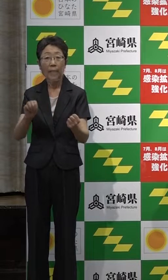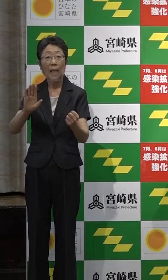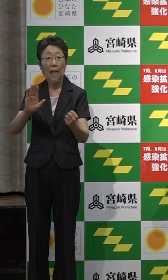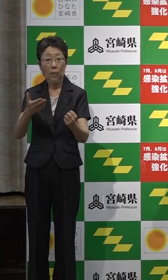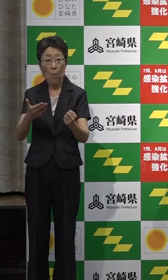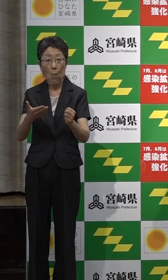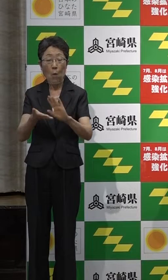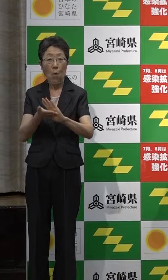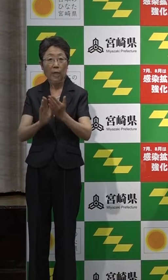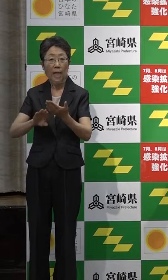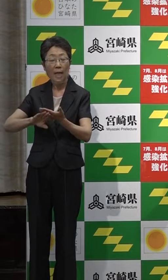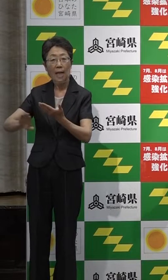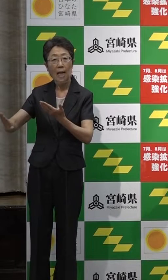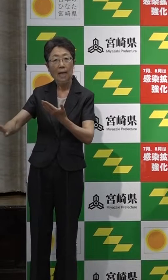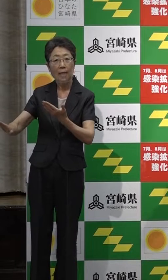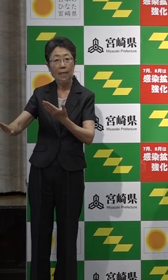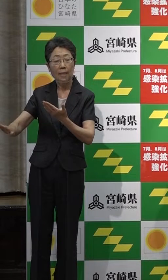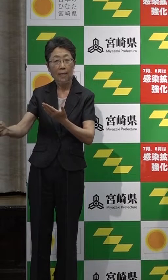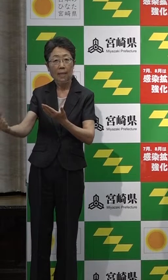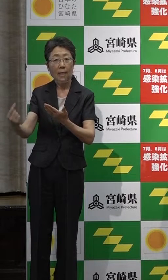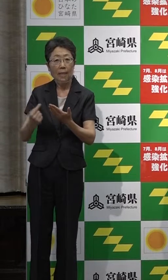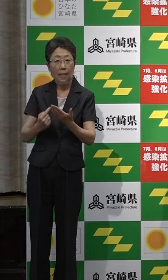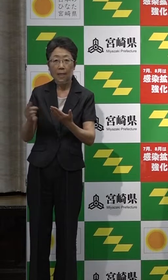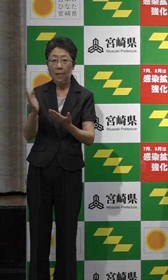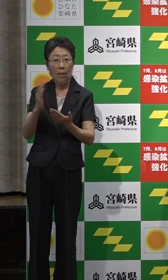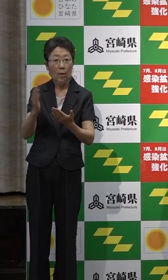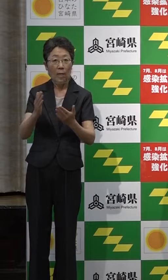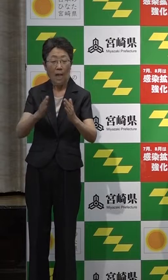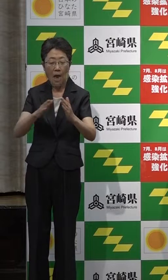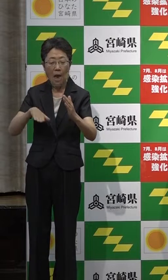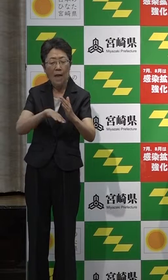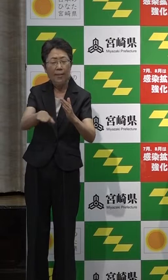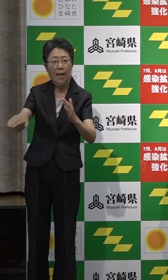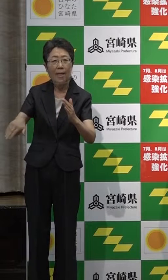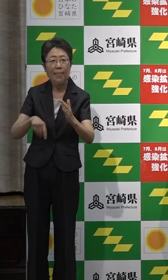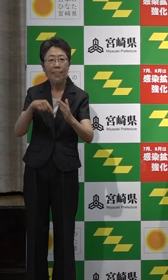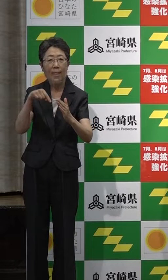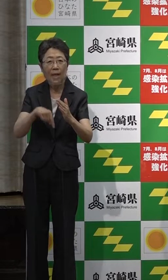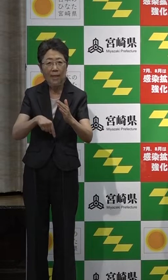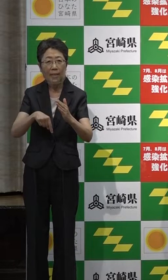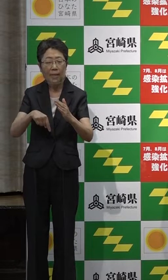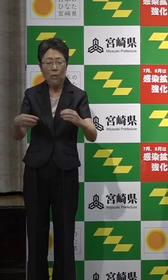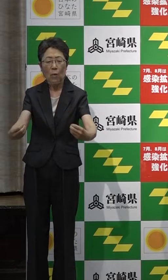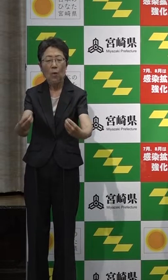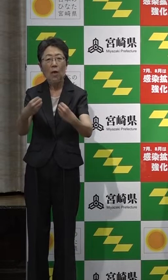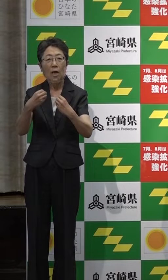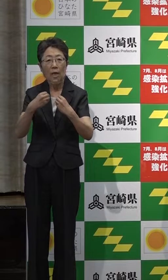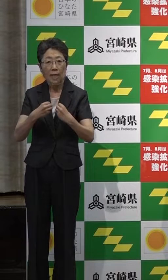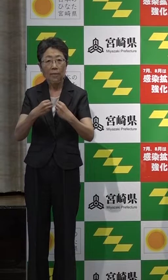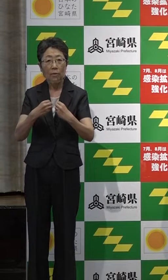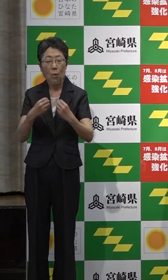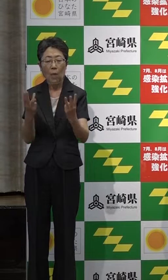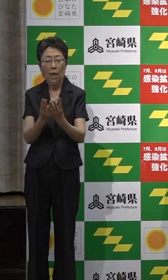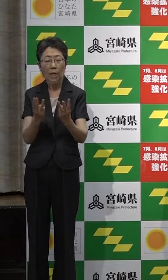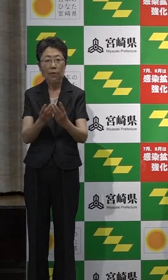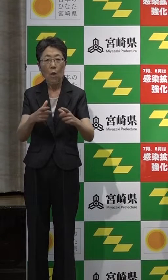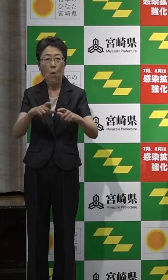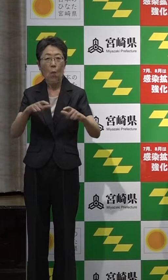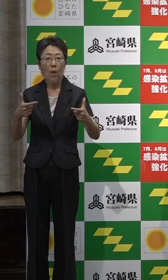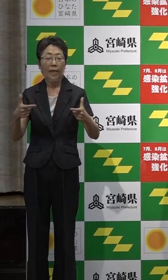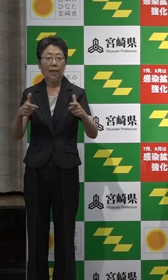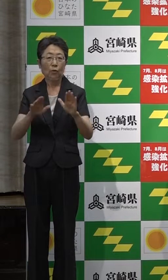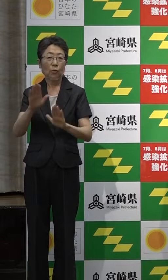が、どちらかというと家庭内だとか一定のグループ内での感染が拡大をしている状況にありますので